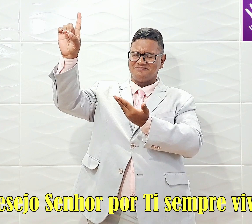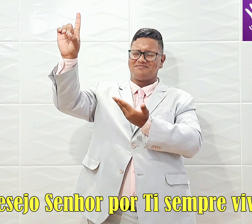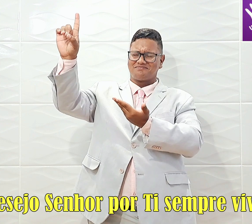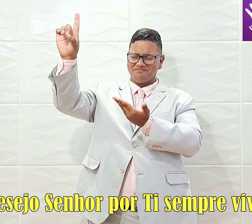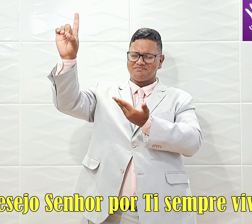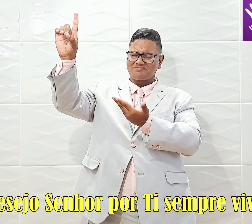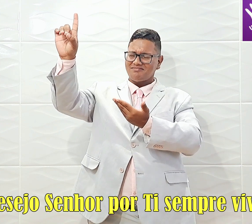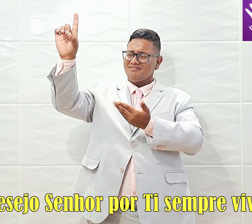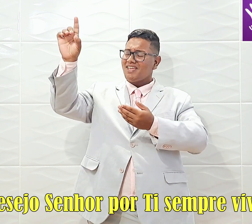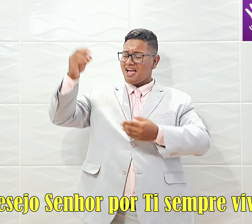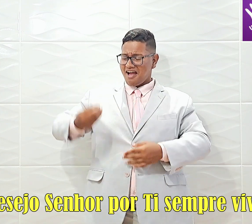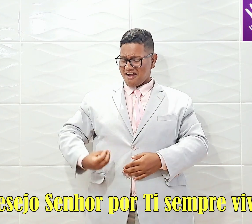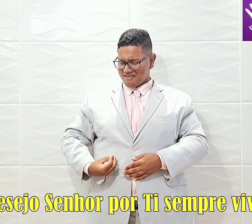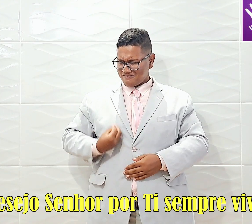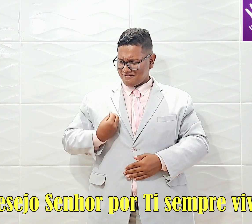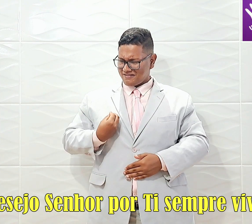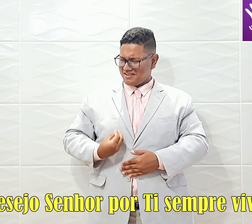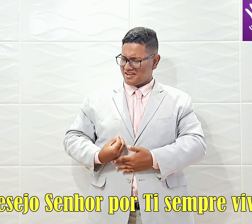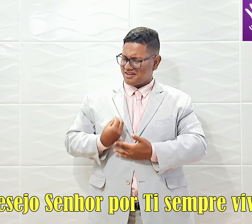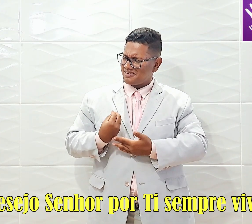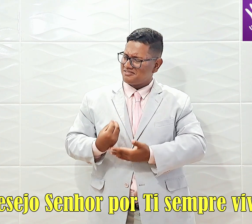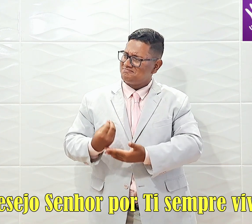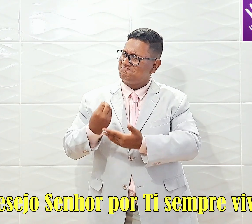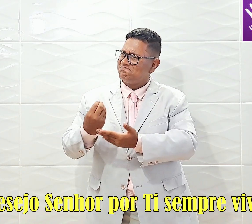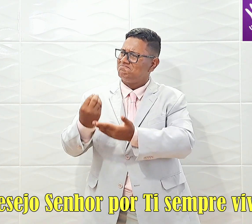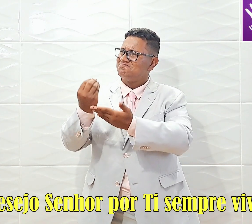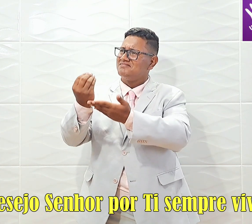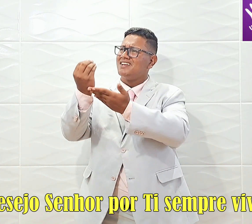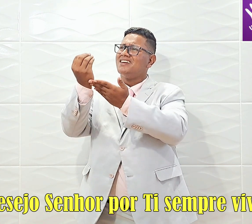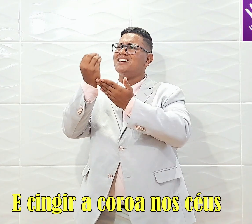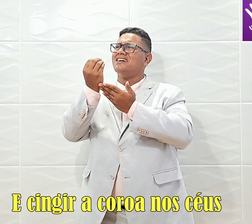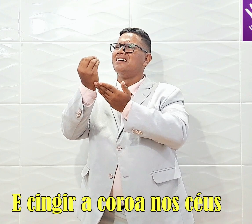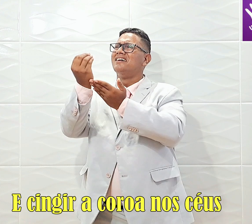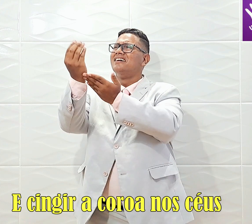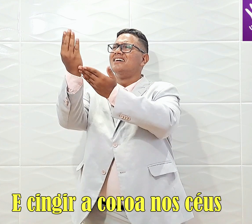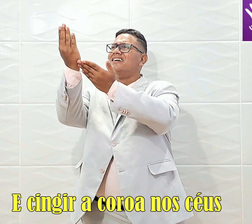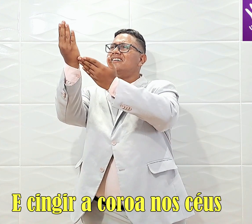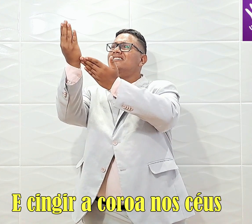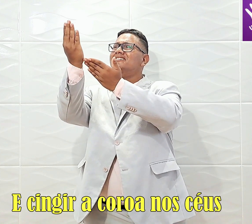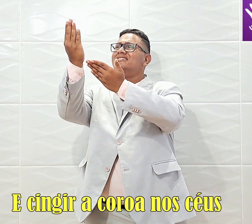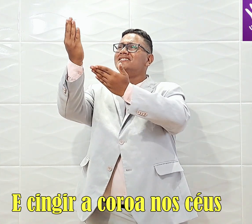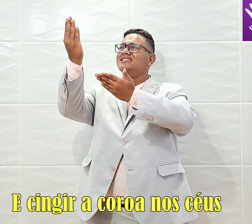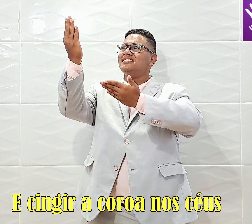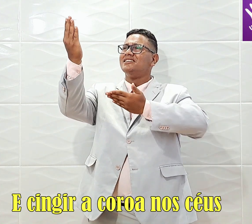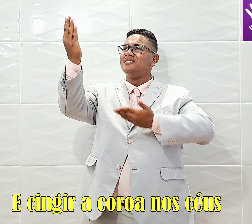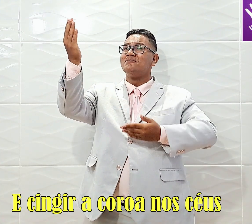por te sempre viver. E sentir a